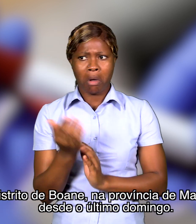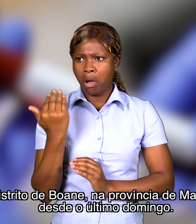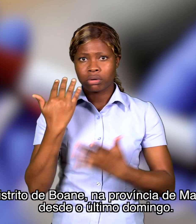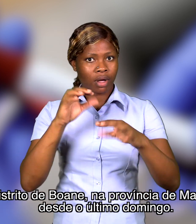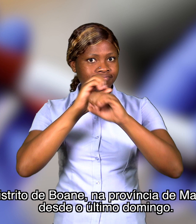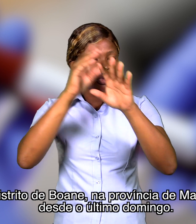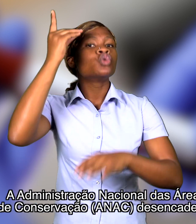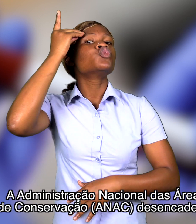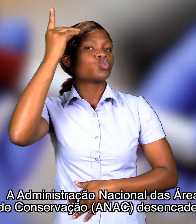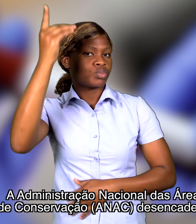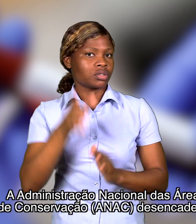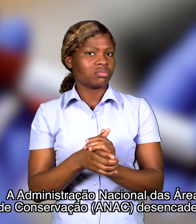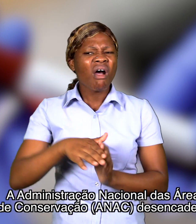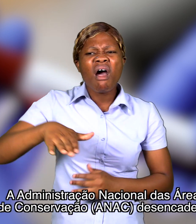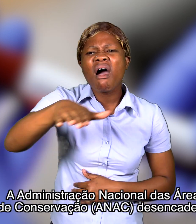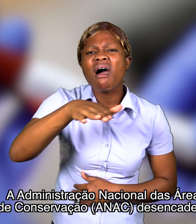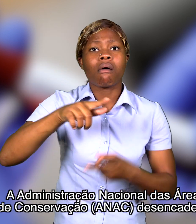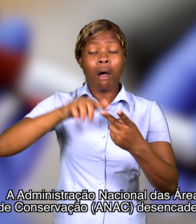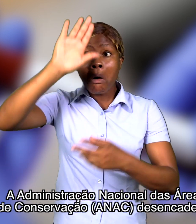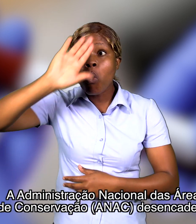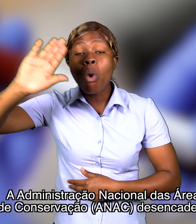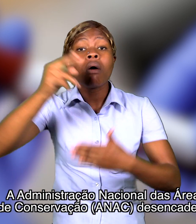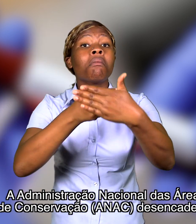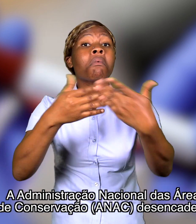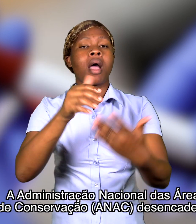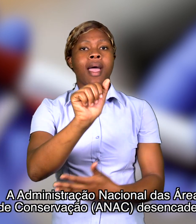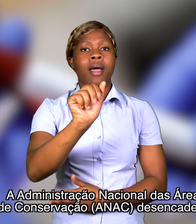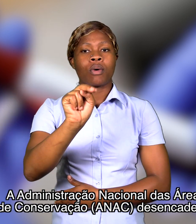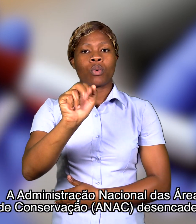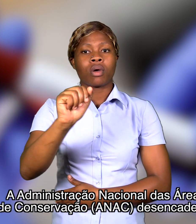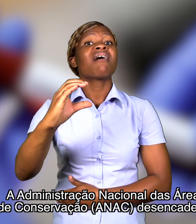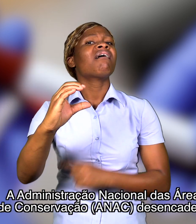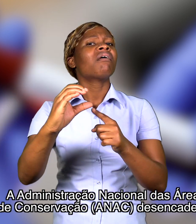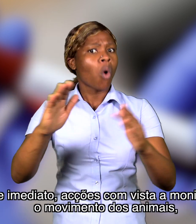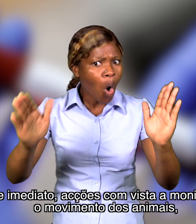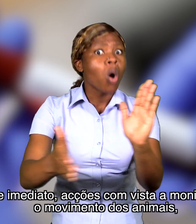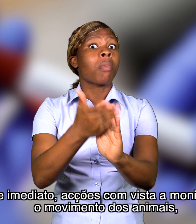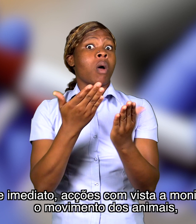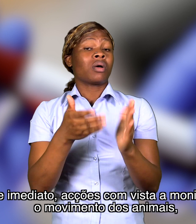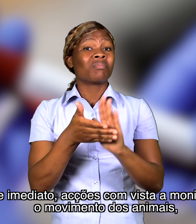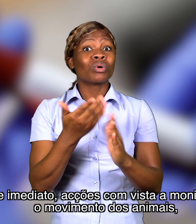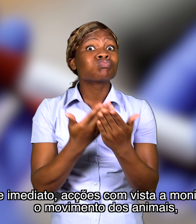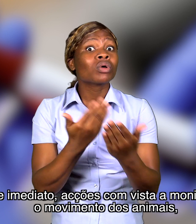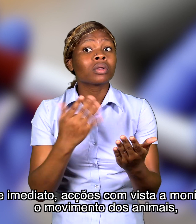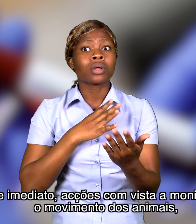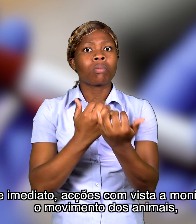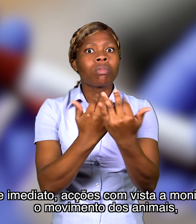último domingo. A Administração Nacional das Áreas de Conservação desencadeou de imediato ações com vista a